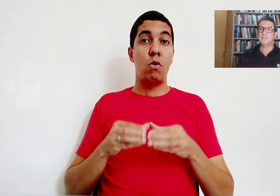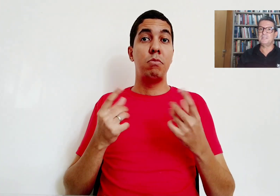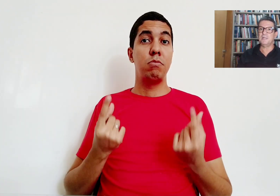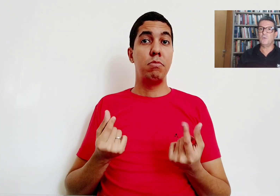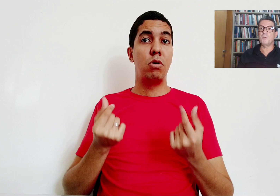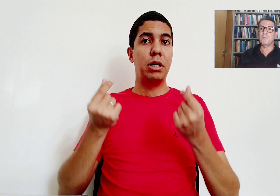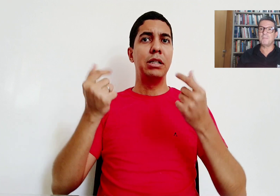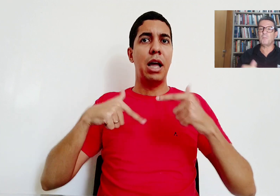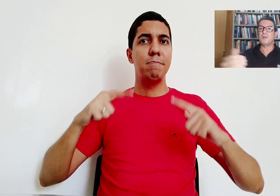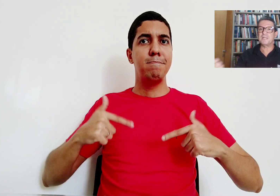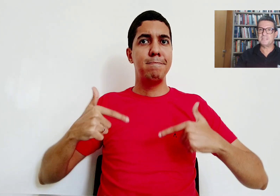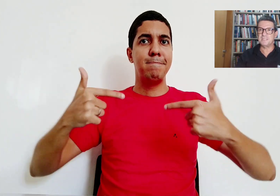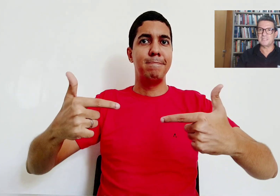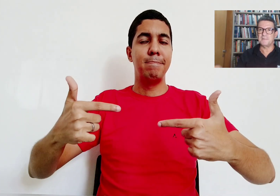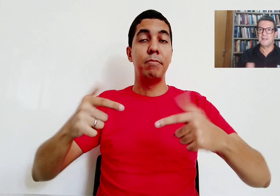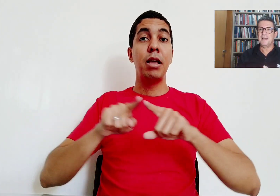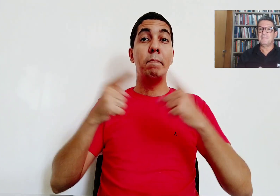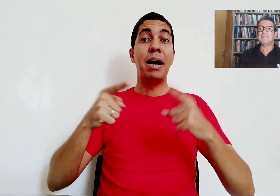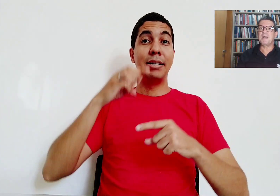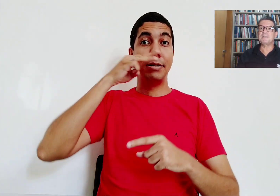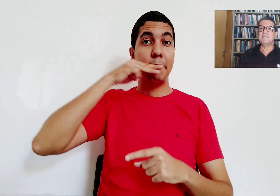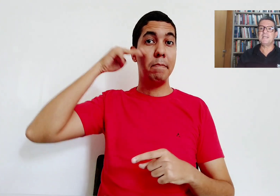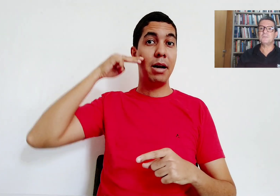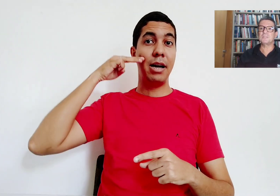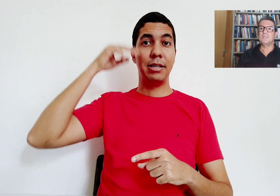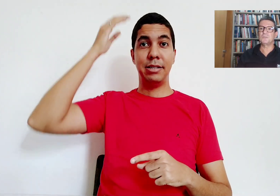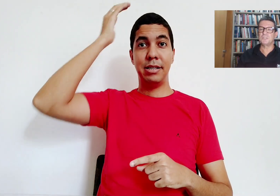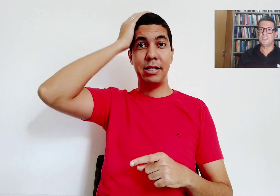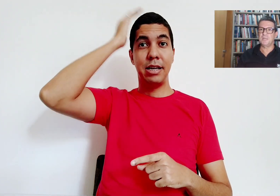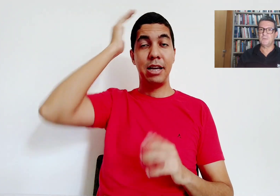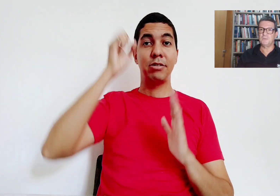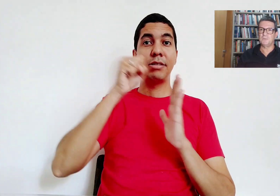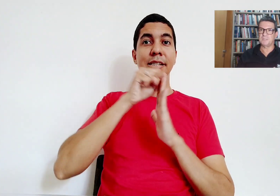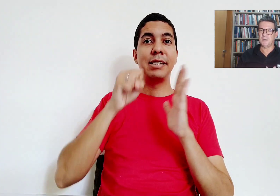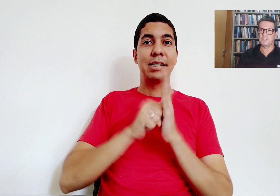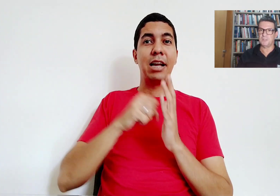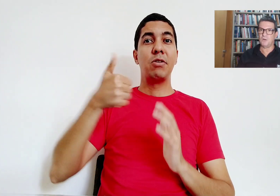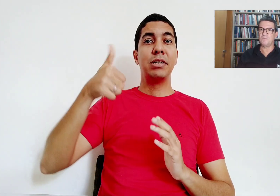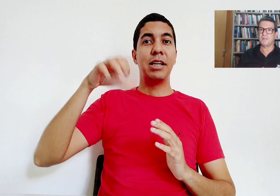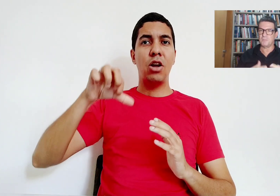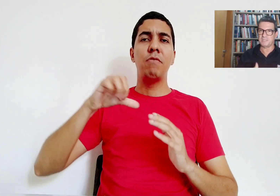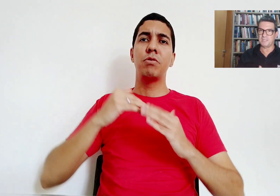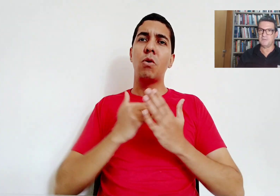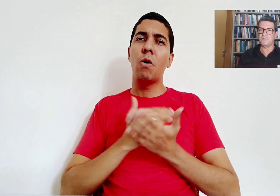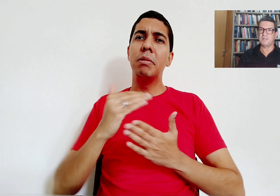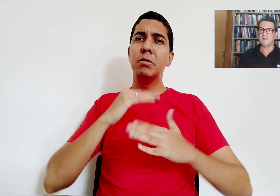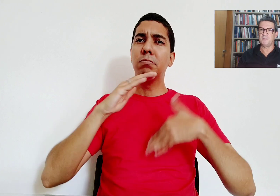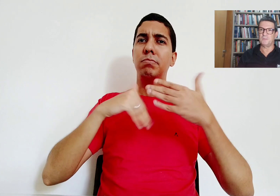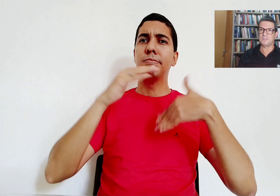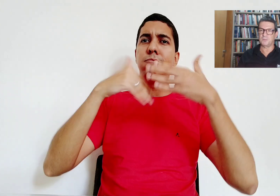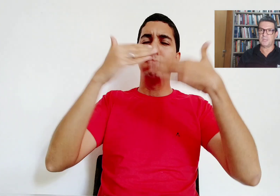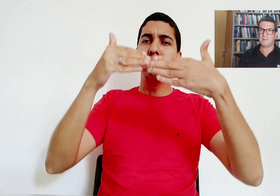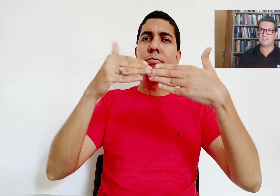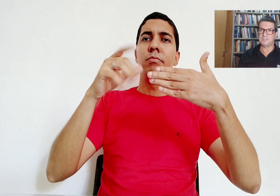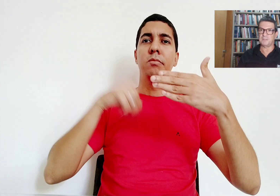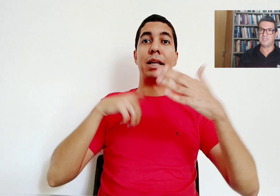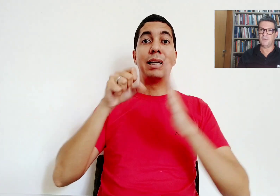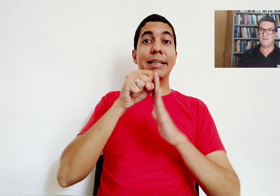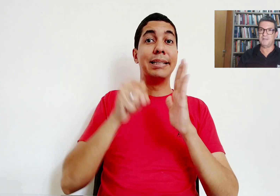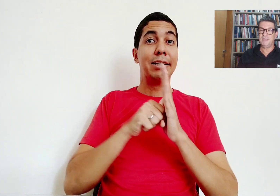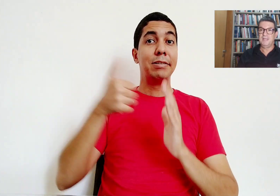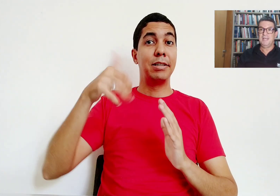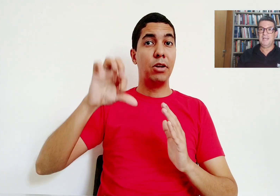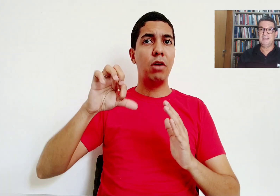essa burguesia cumpre um papel progressista. Mas Marx e Engels, que surgiram no século XIX e começaram a desenvolver os seus trabalhos no